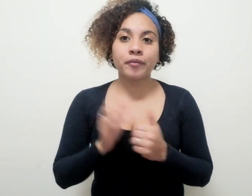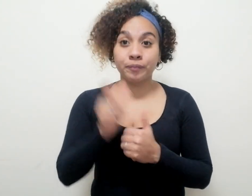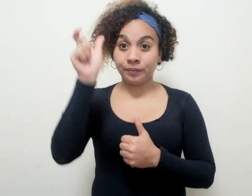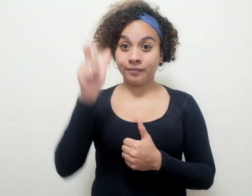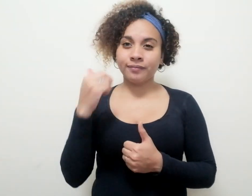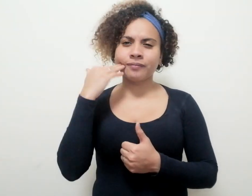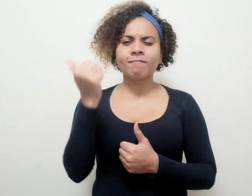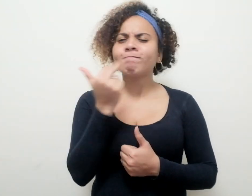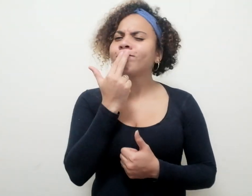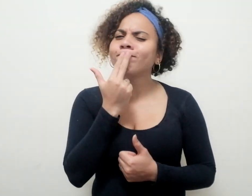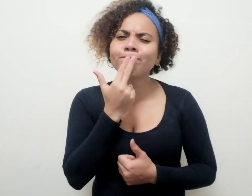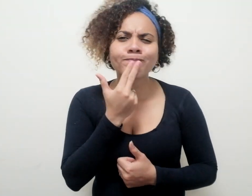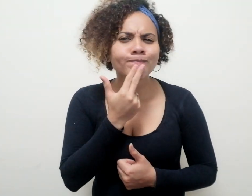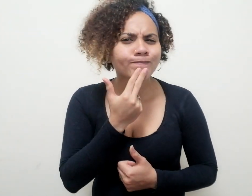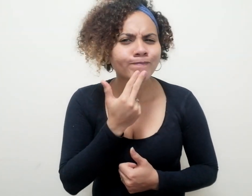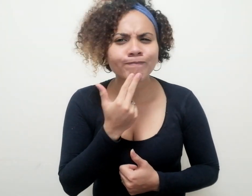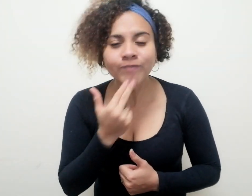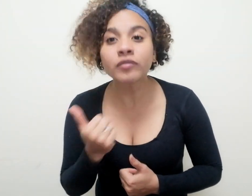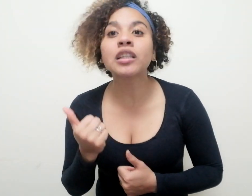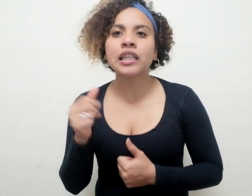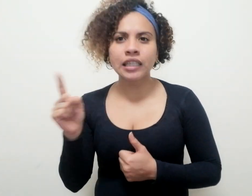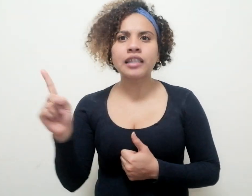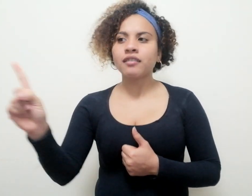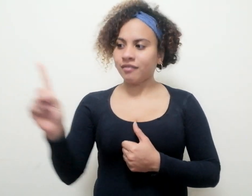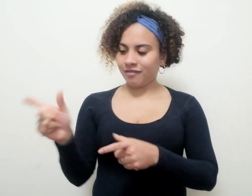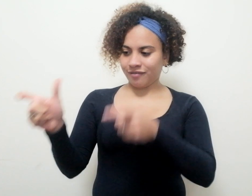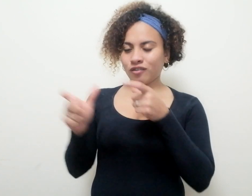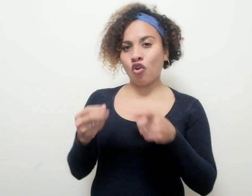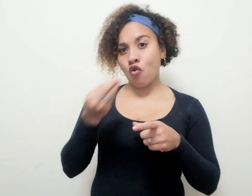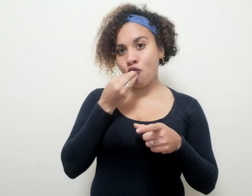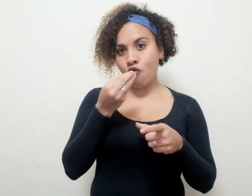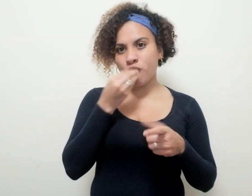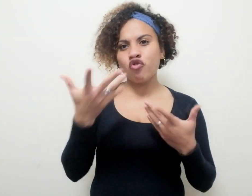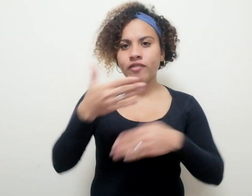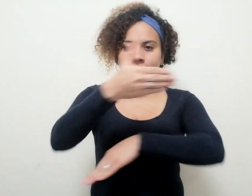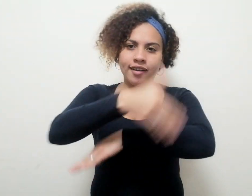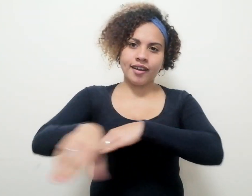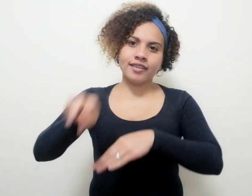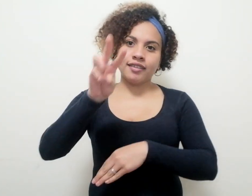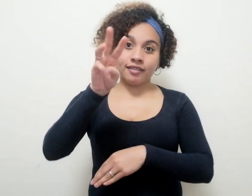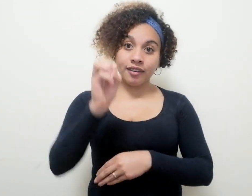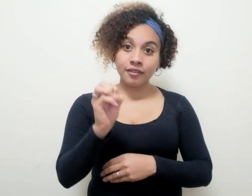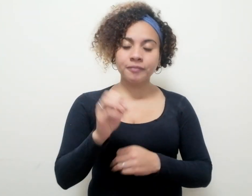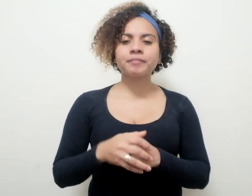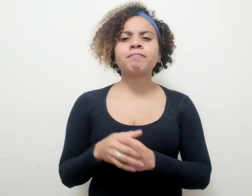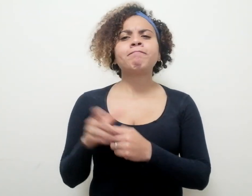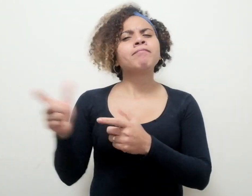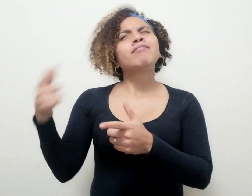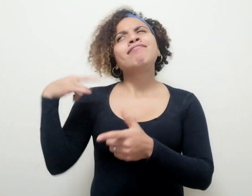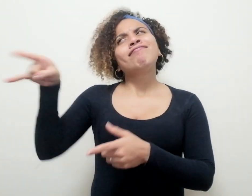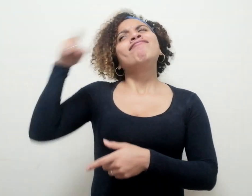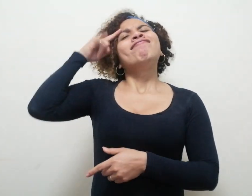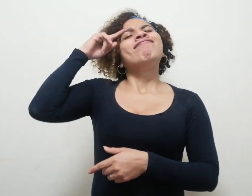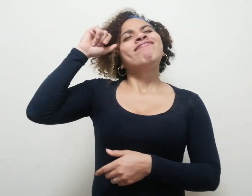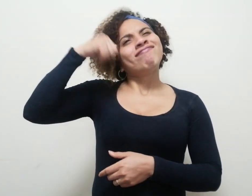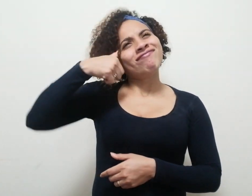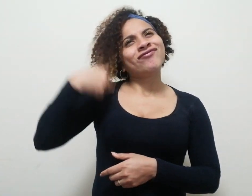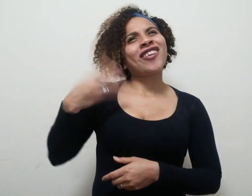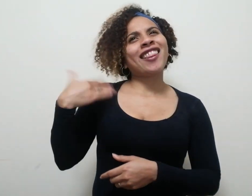señora amorosísima que sirve el menú del día en Calle 30. Me trae recuerdos de los tiempos en que yo vivía en